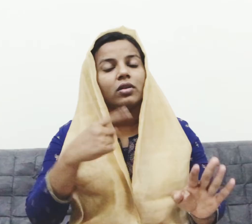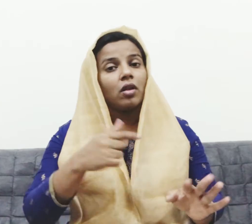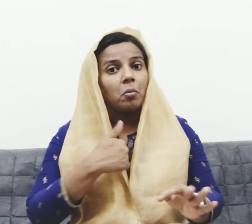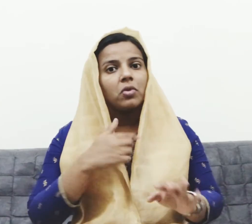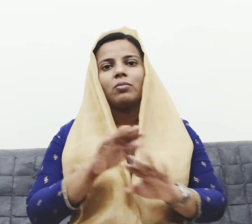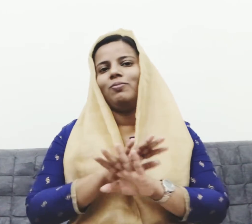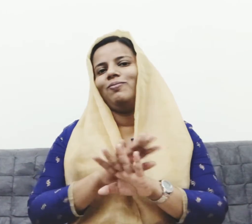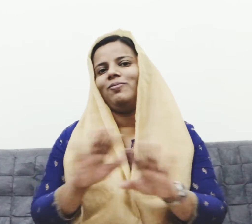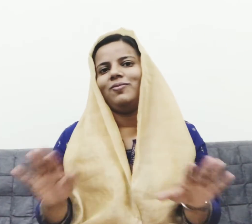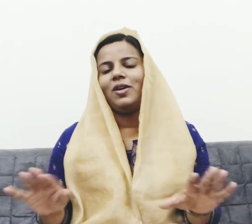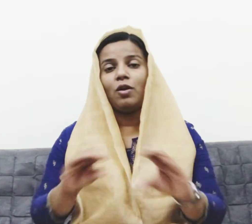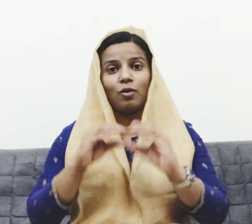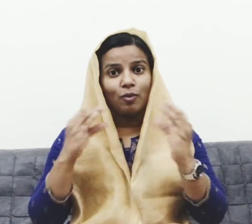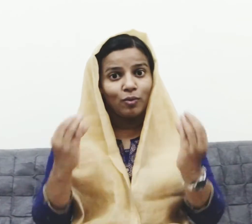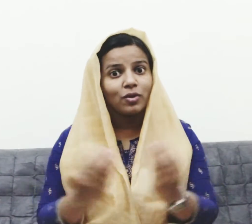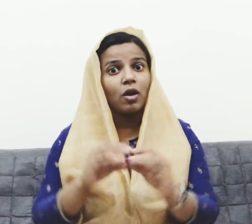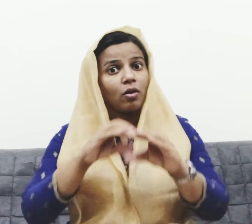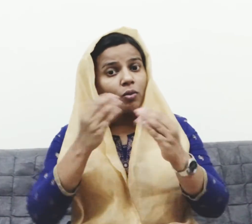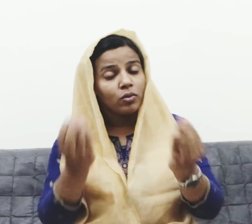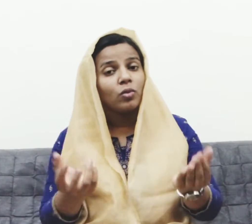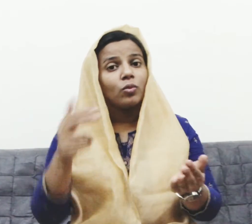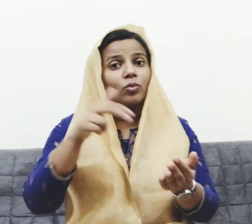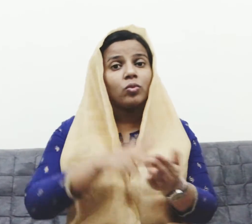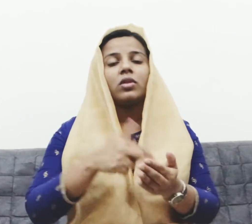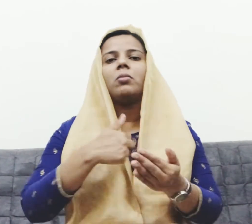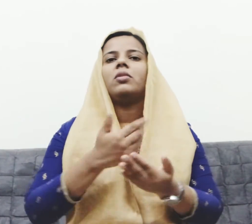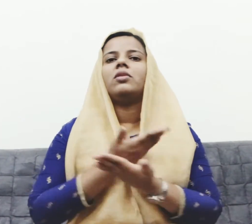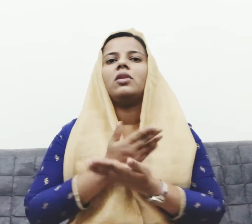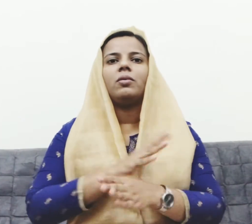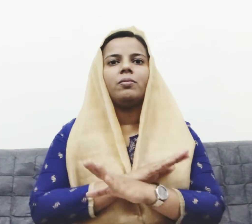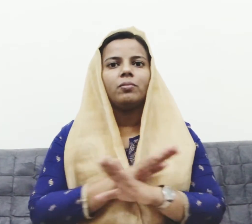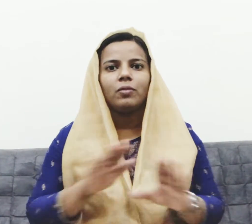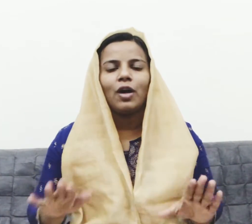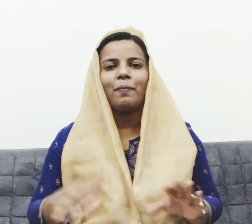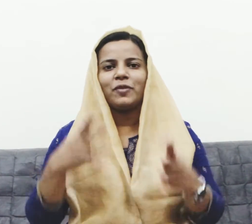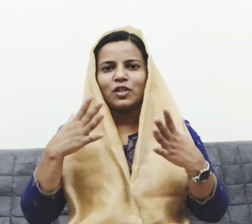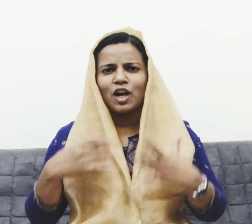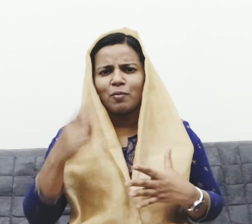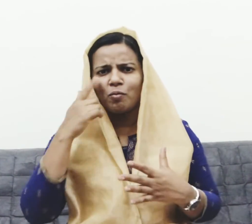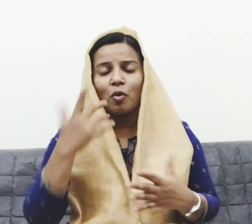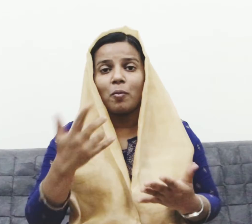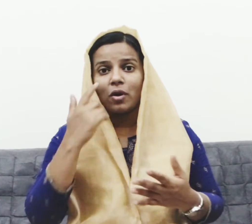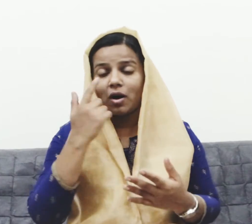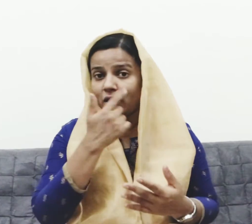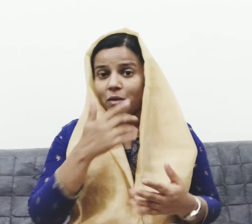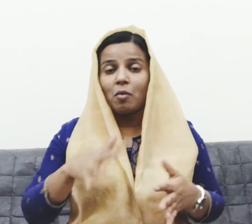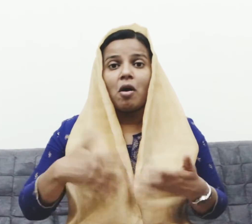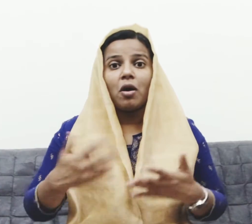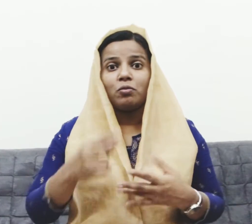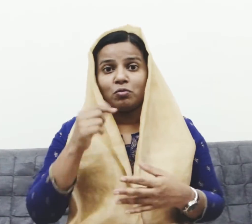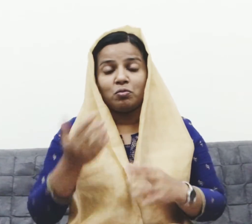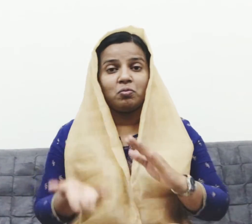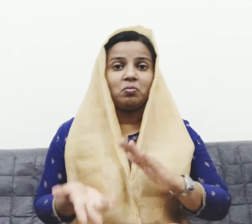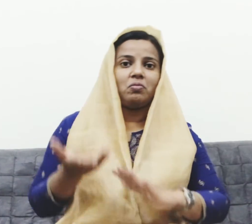നമുക്കതുണ്ടാകാൻ പാടില്ല. ലോകത്തെയും ലോകത്തിലുള്ളതിനെയും സ്നേഹിക്കരുത്. അതുകൊണ്ടാണ് പറയുന്നത് ജഡമോഹം, കൺമോഹം, ജീവനത്തിൻ്റെ പ്രതാപം,